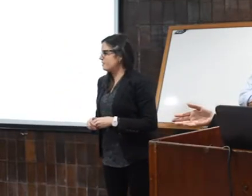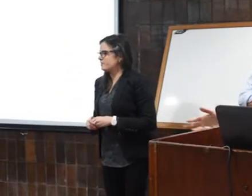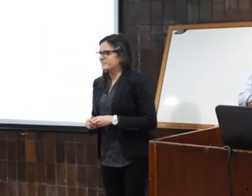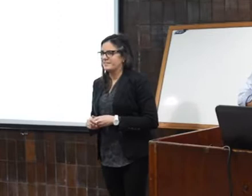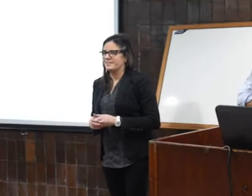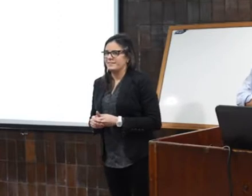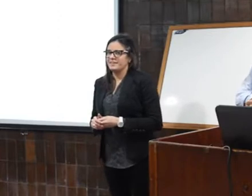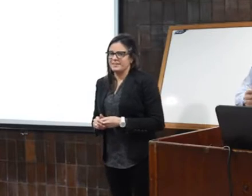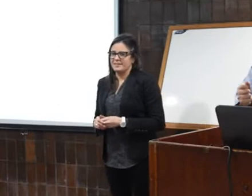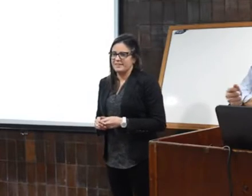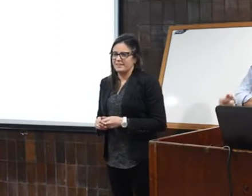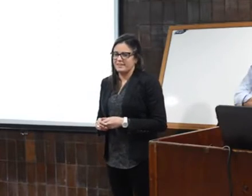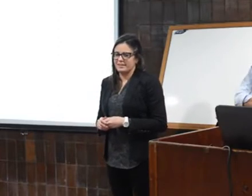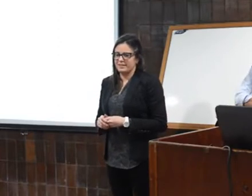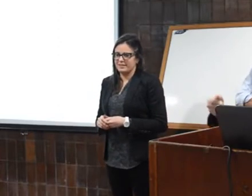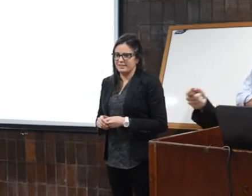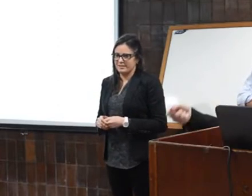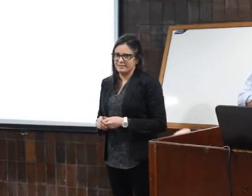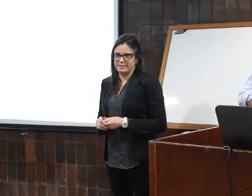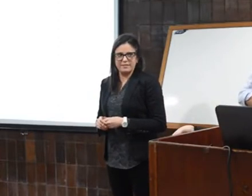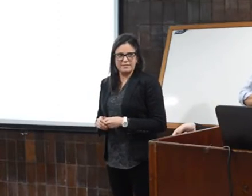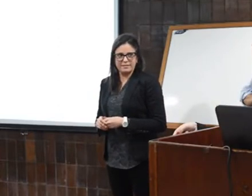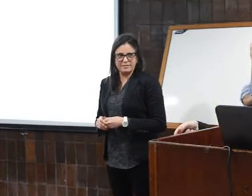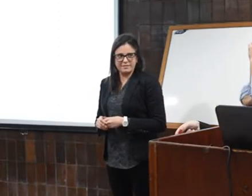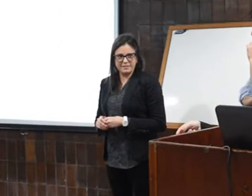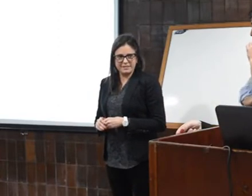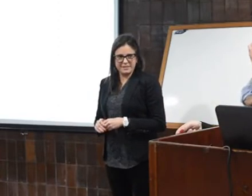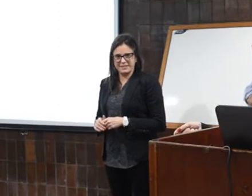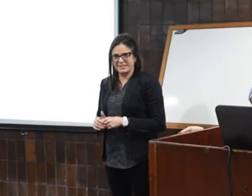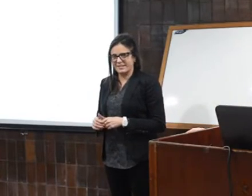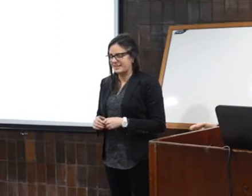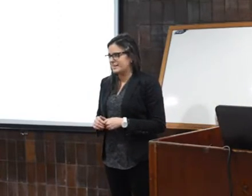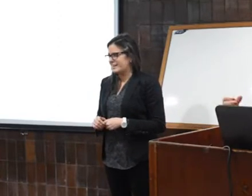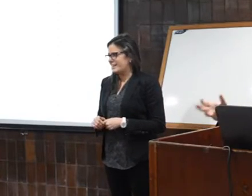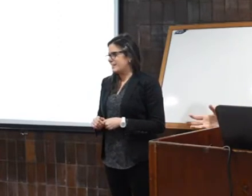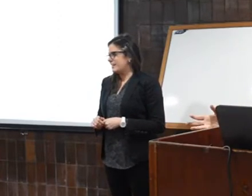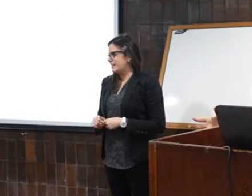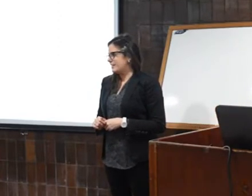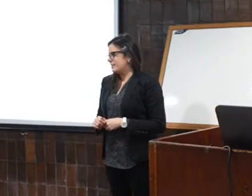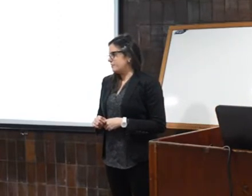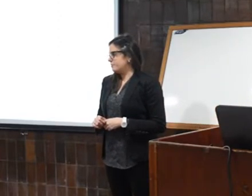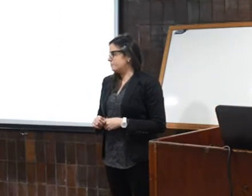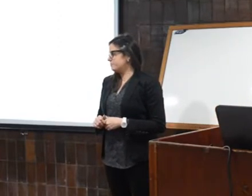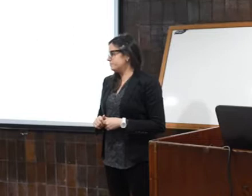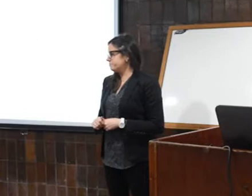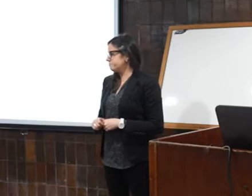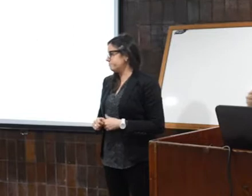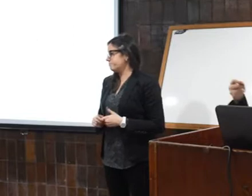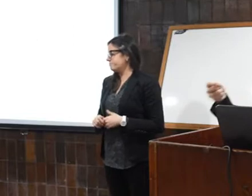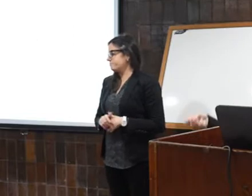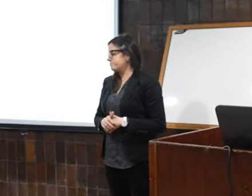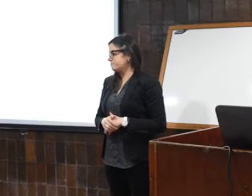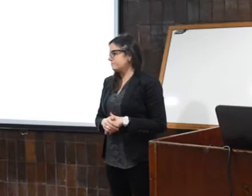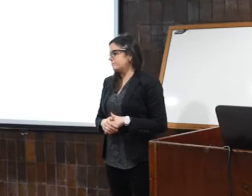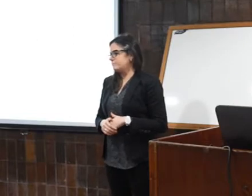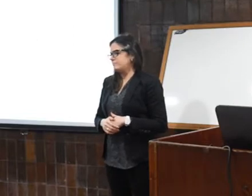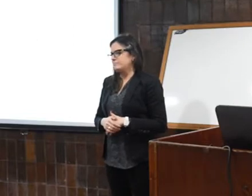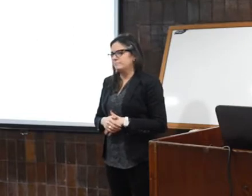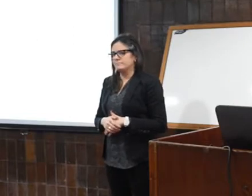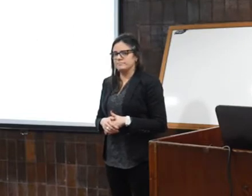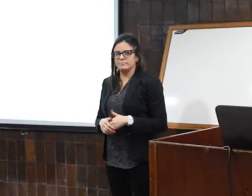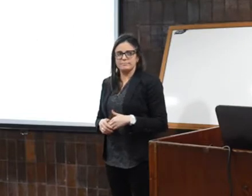lo que venga con toda la plata y pague directamente la póliza un seguro de vida no vas a pagar toda la